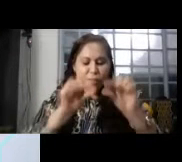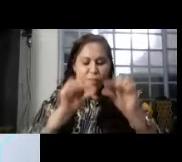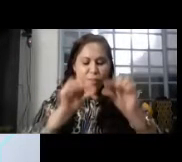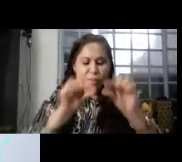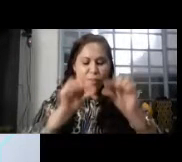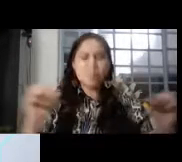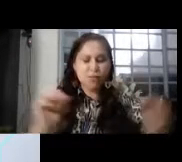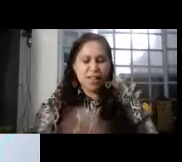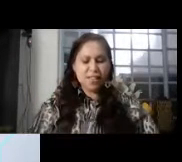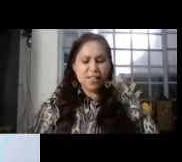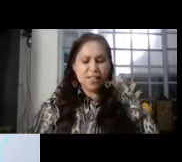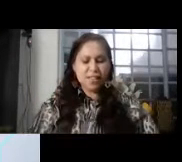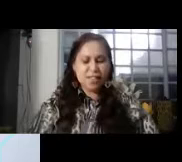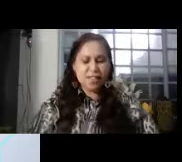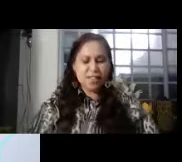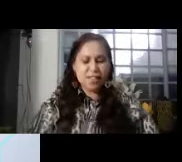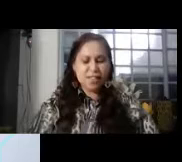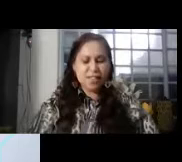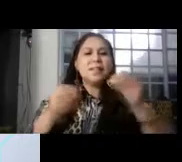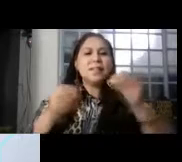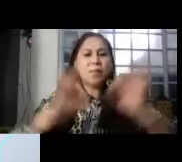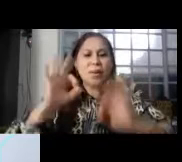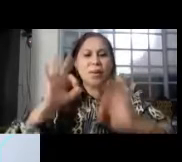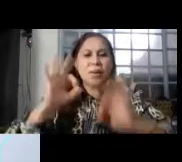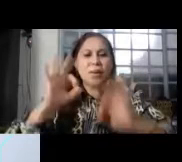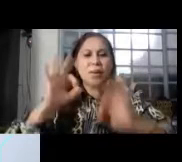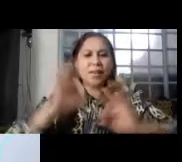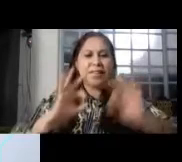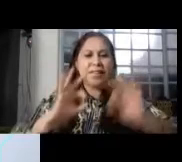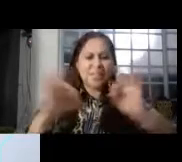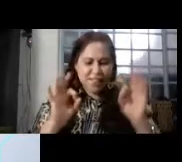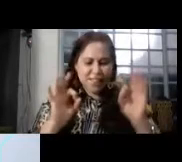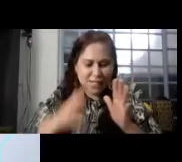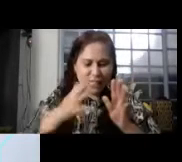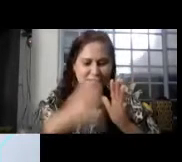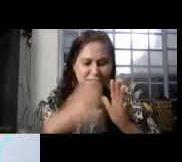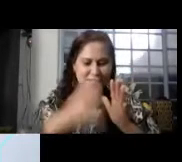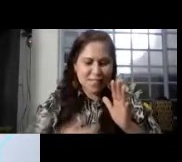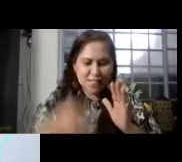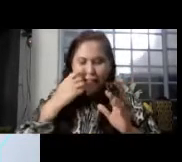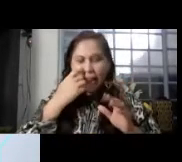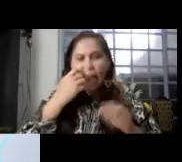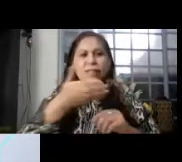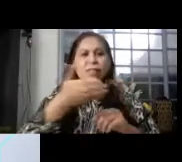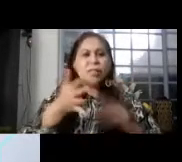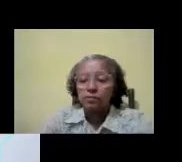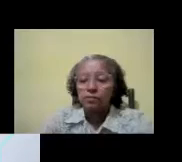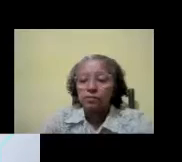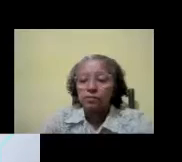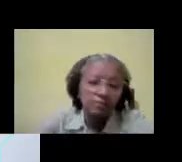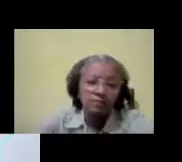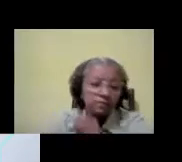algumas estruturas frasais, como que elas são organizadas na Libras. E aí vocês